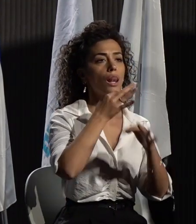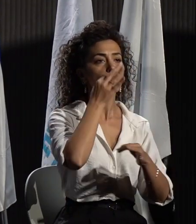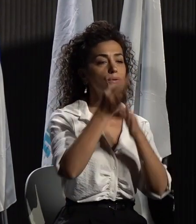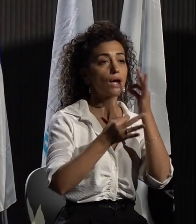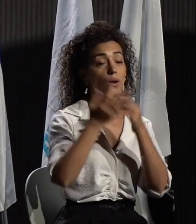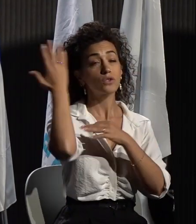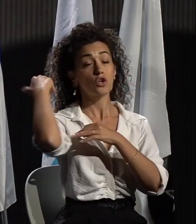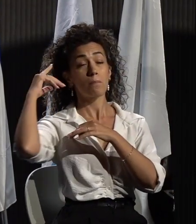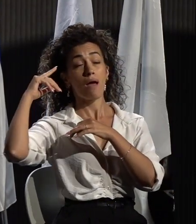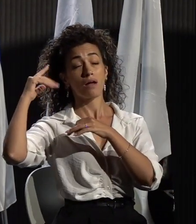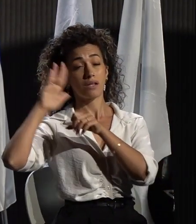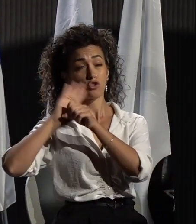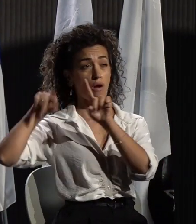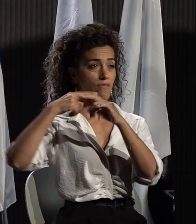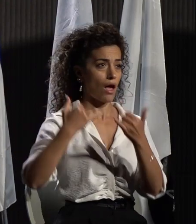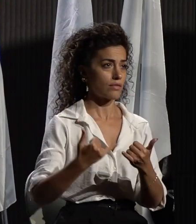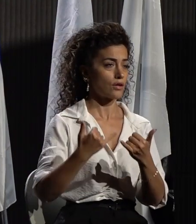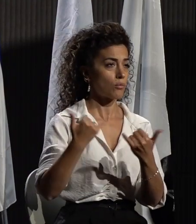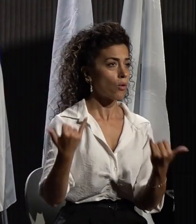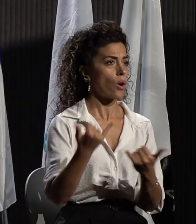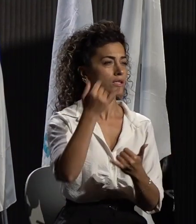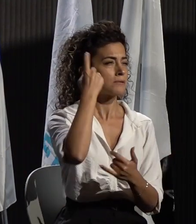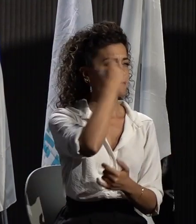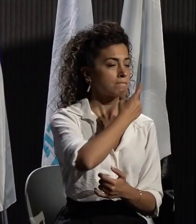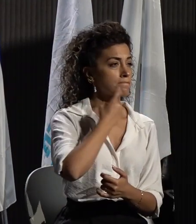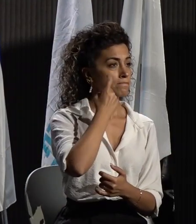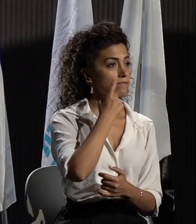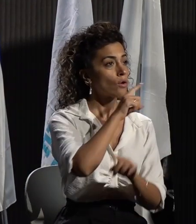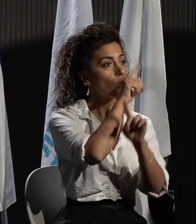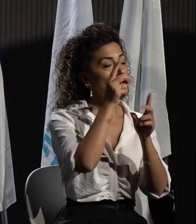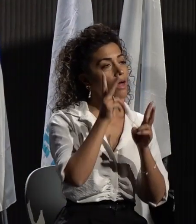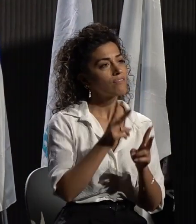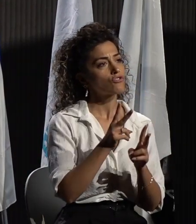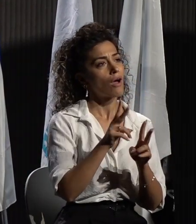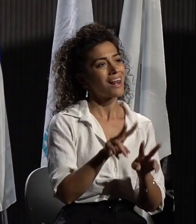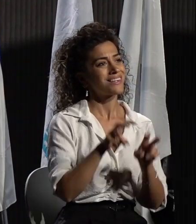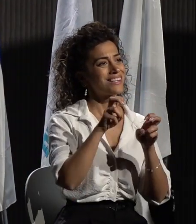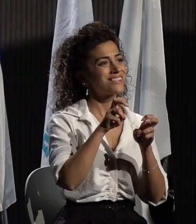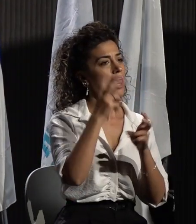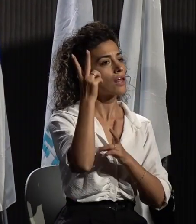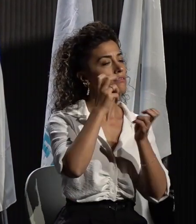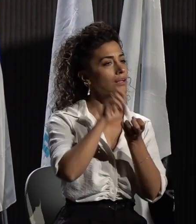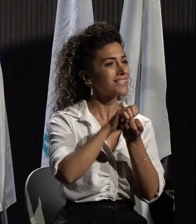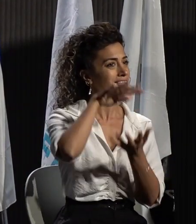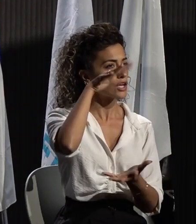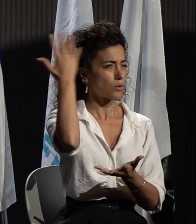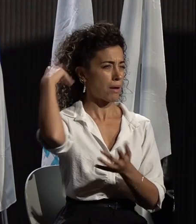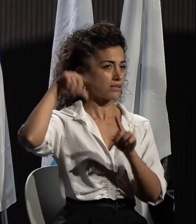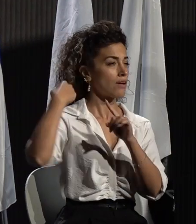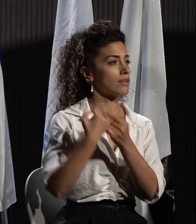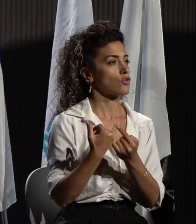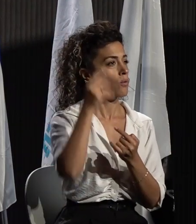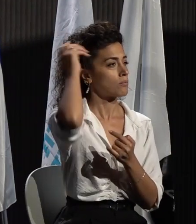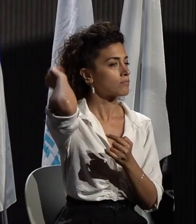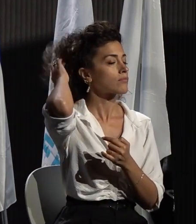מאז השואה. אולי אפשר להיעזר בניסיון שנצבר מאז. הראשונה,